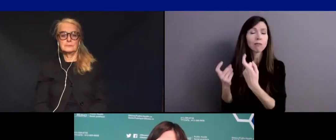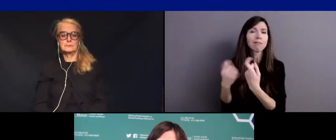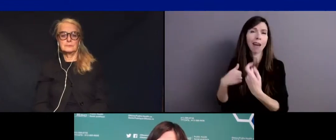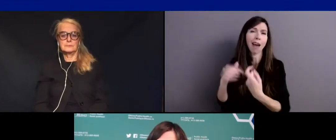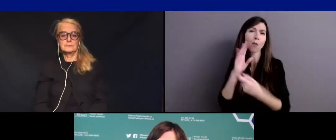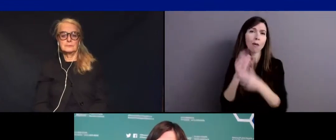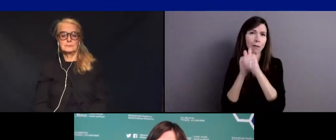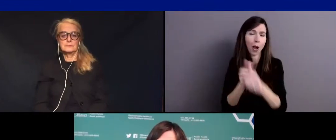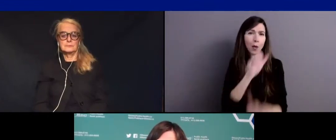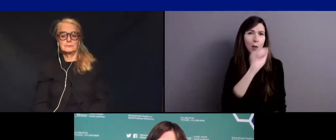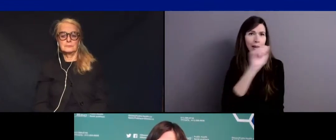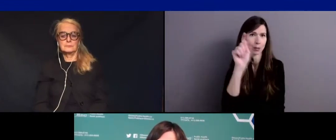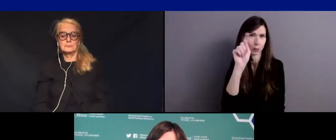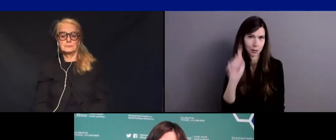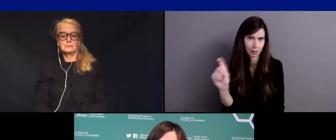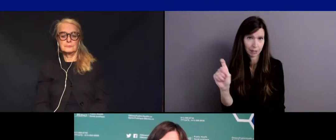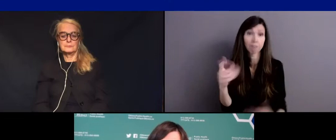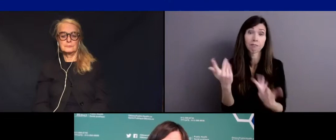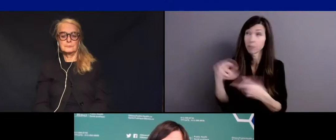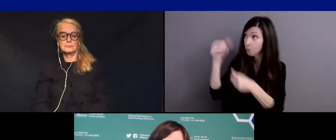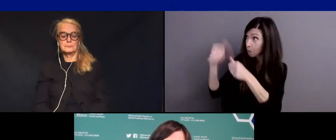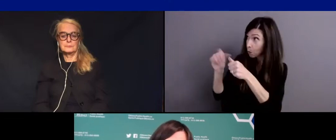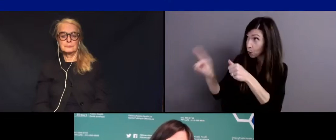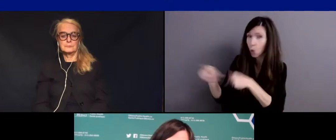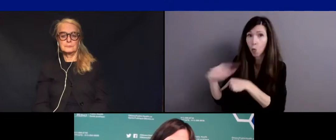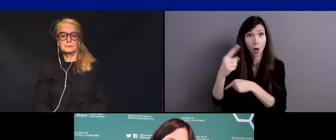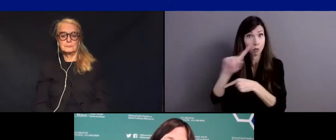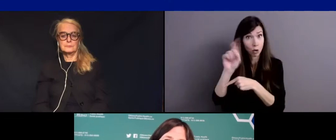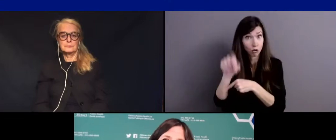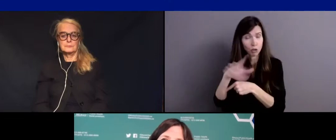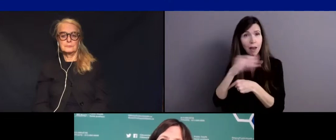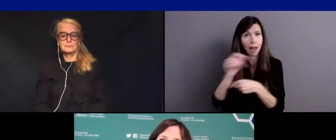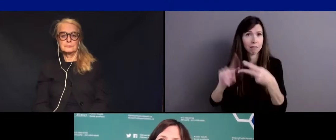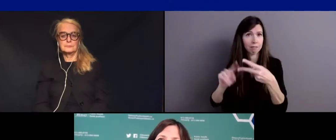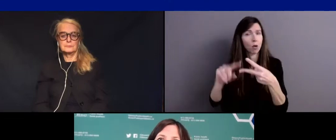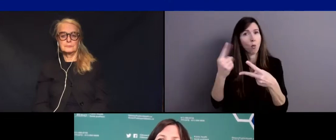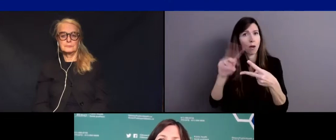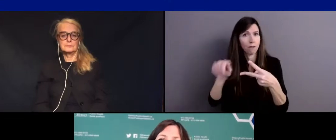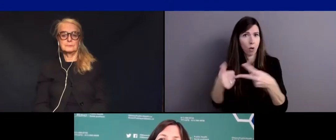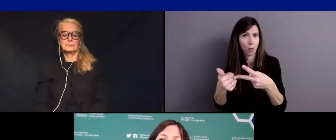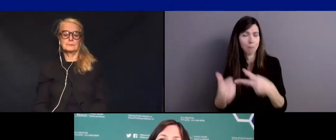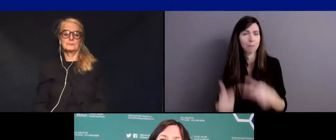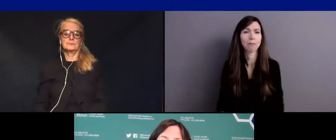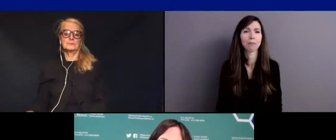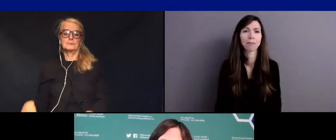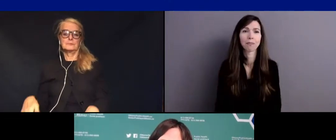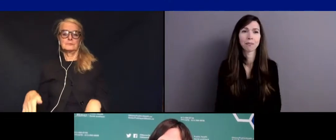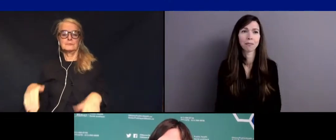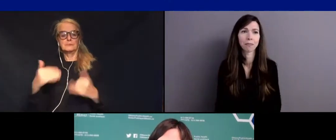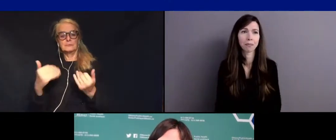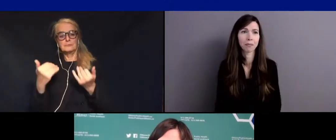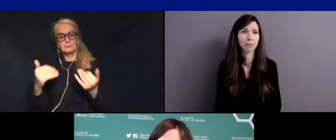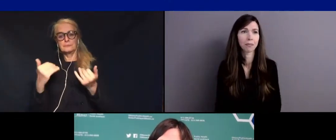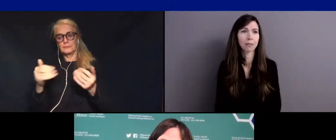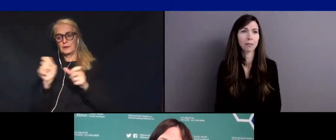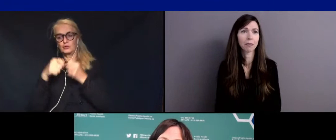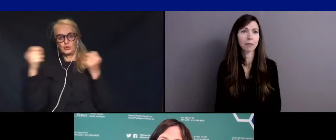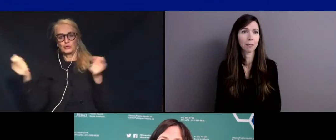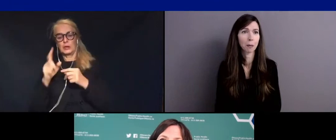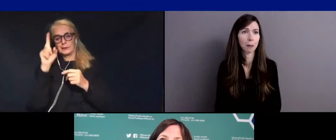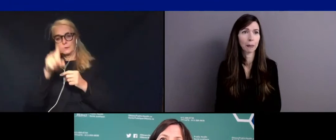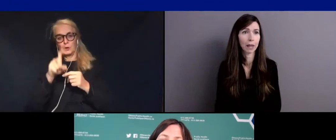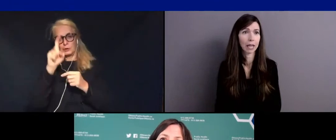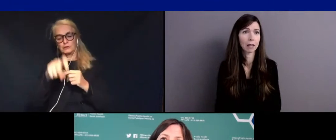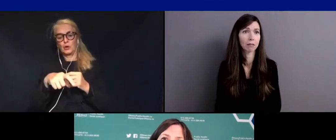one question and one follow-up. Nous allons maintenant répondre aux questions des médias en ordre alphabétique aujourd'hui. Chacun pourra poser une question et une question de